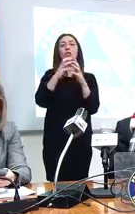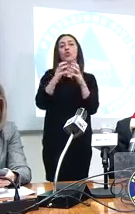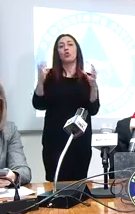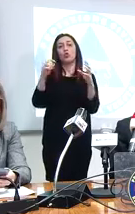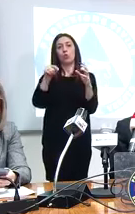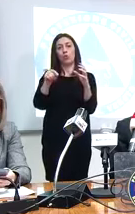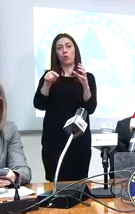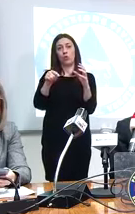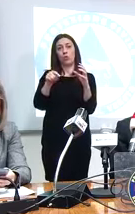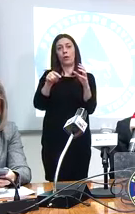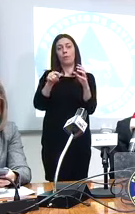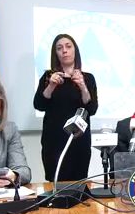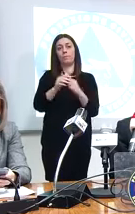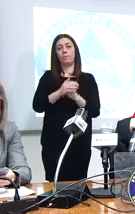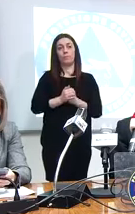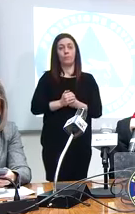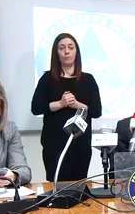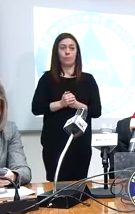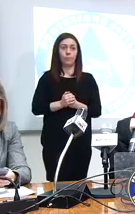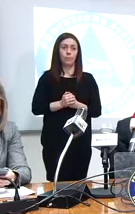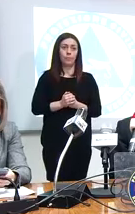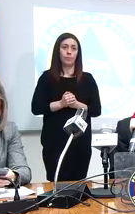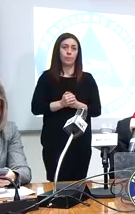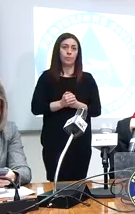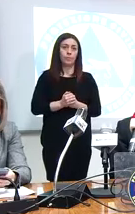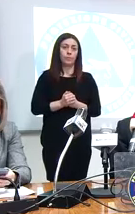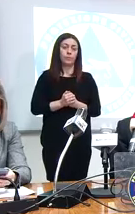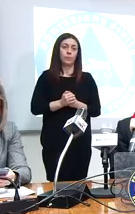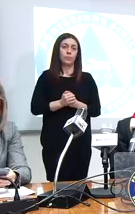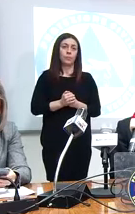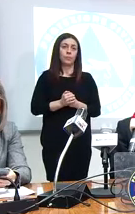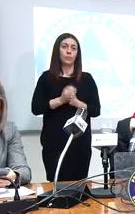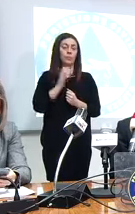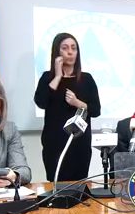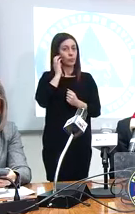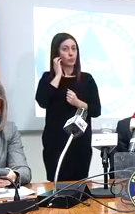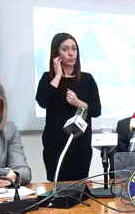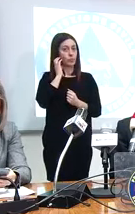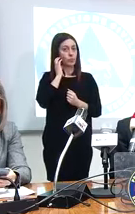all'interno della stessa USL la garantiamo in un altro ambulatorio.